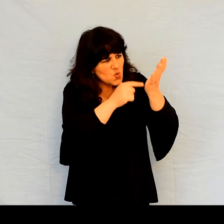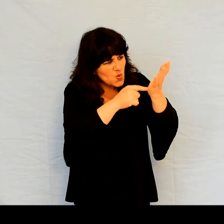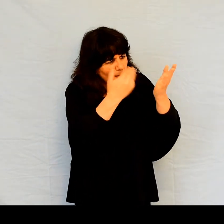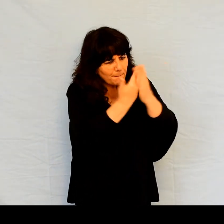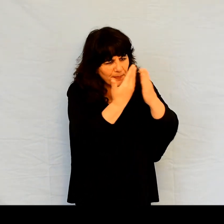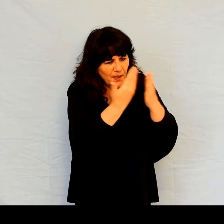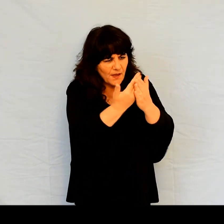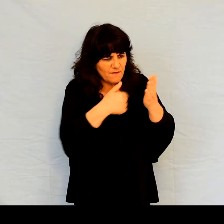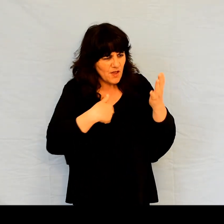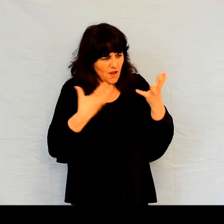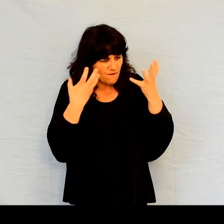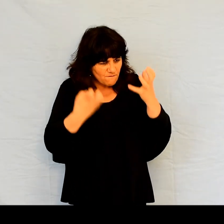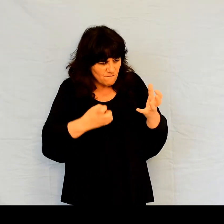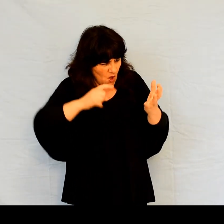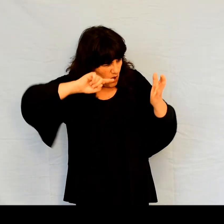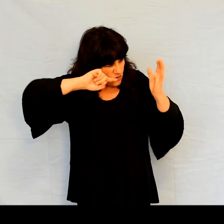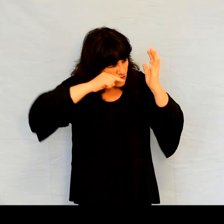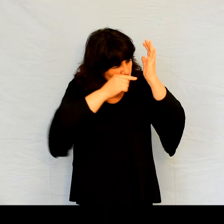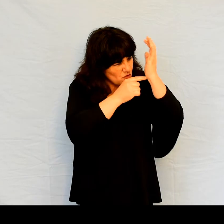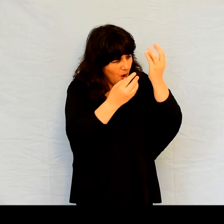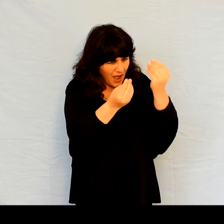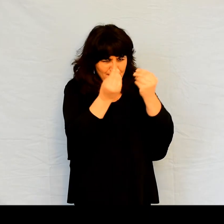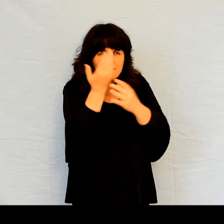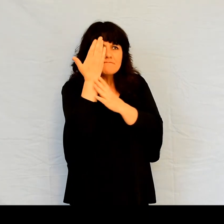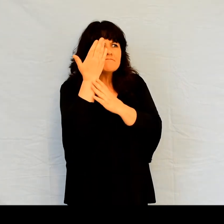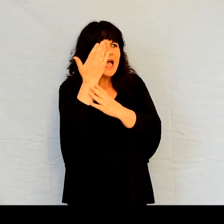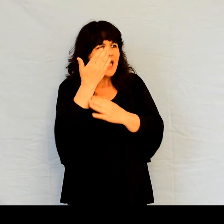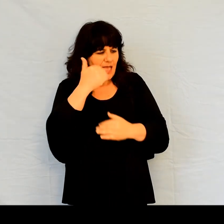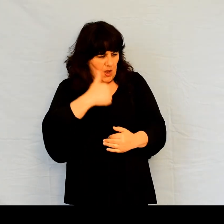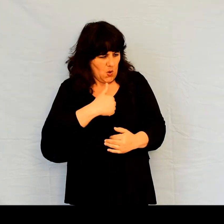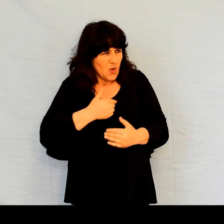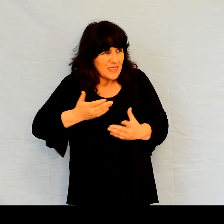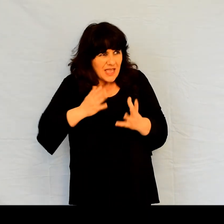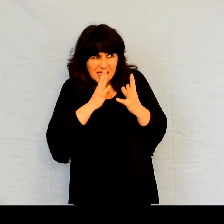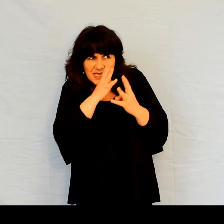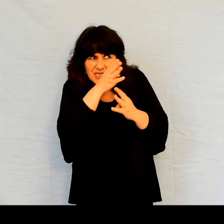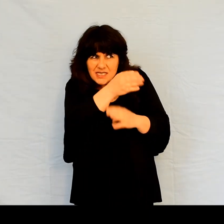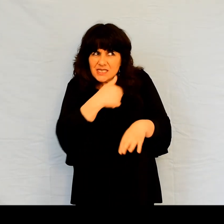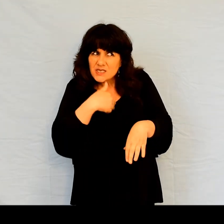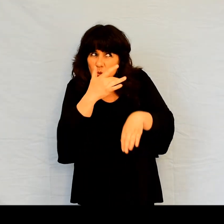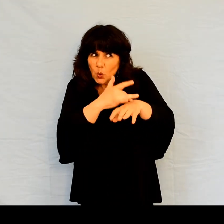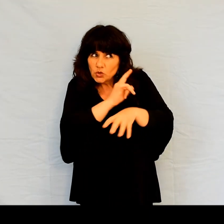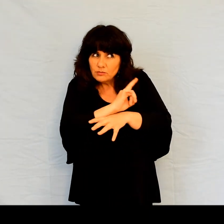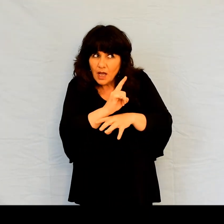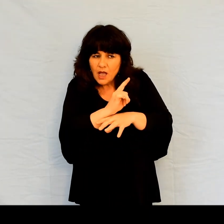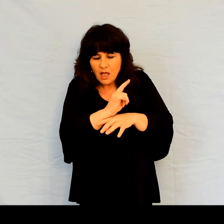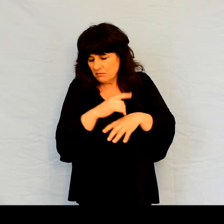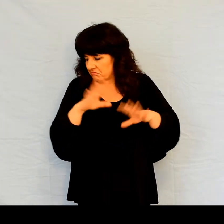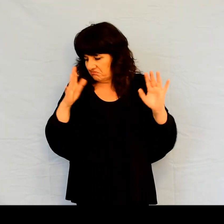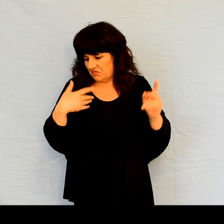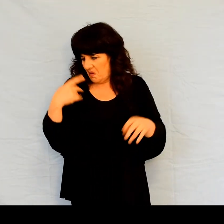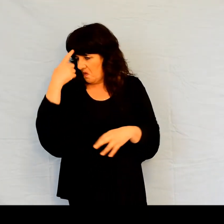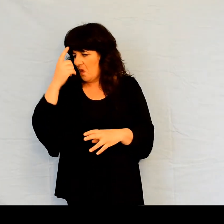clous, si je ne mets pas ma main dans son côté, non, je ne croirai pas. »